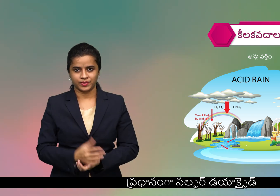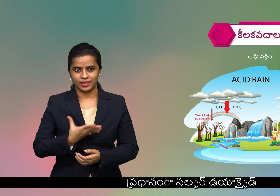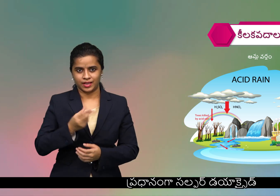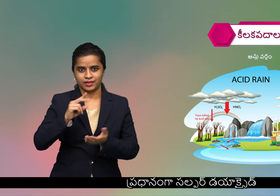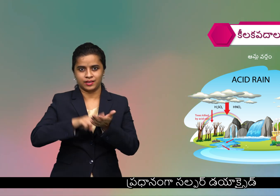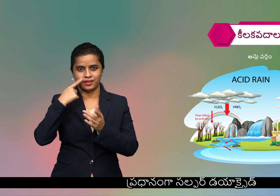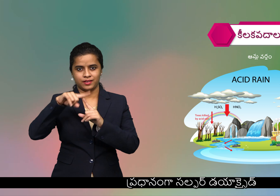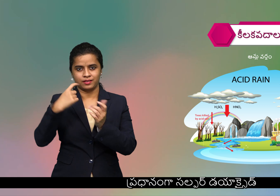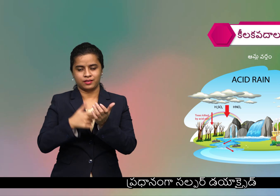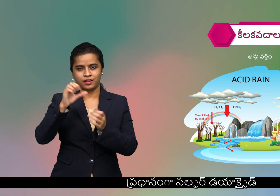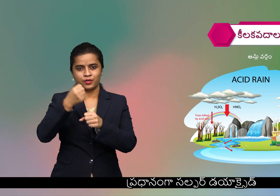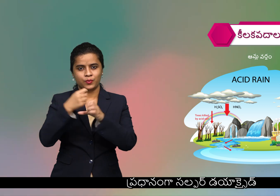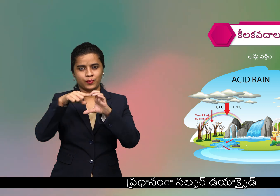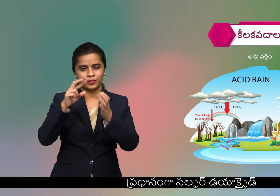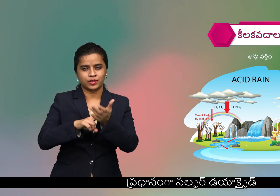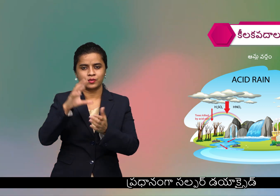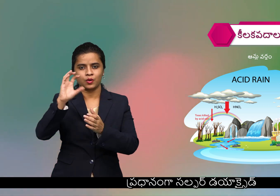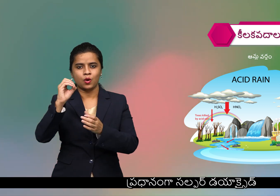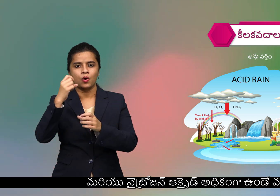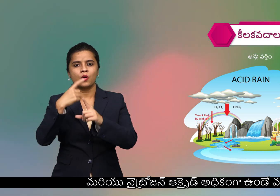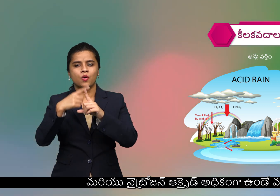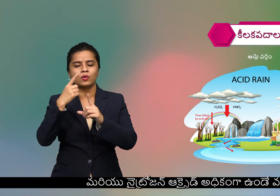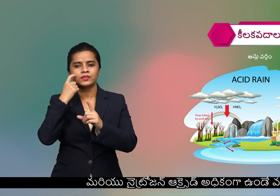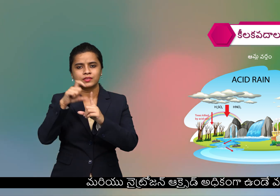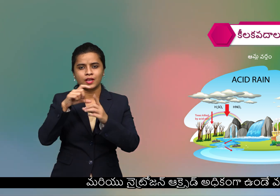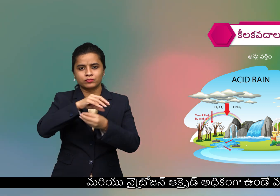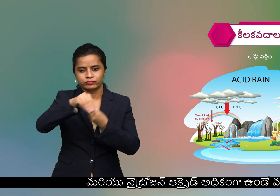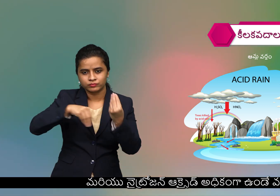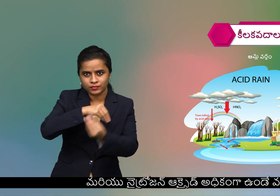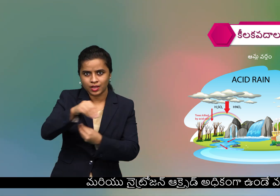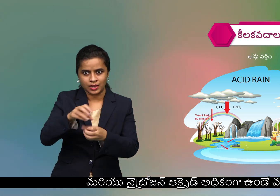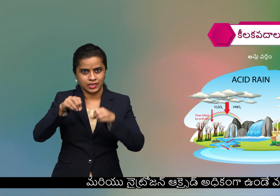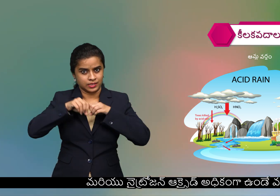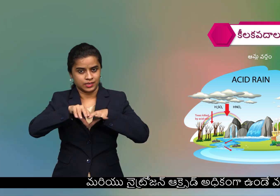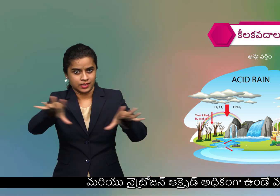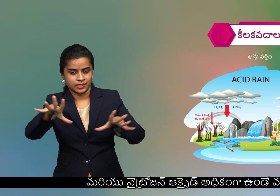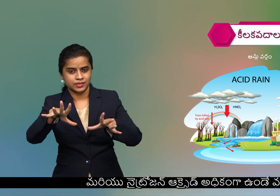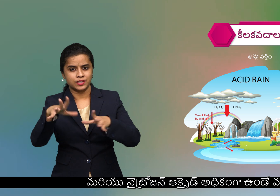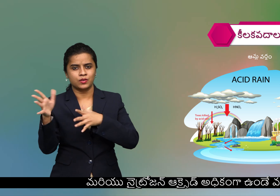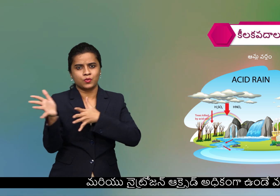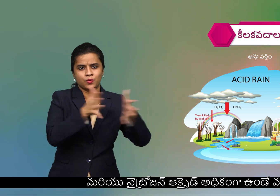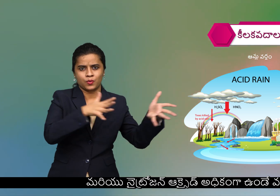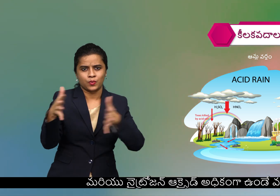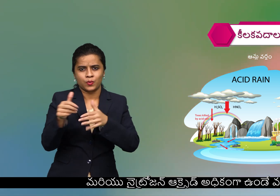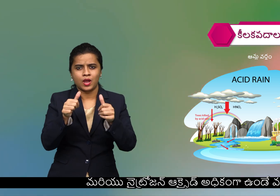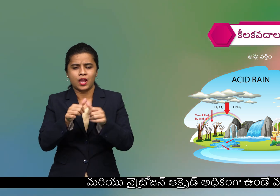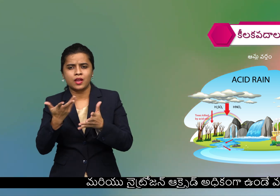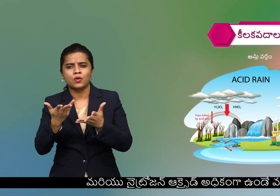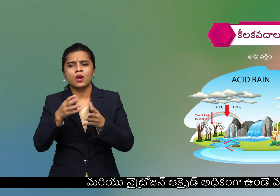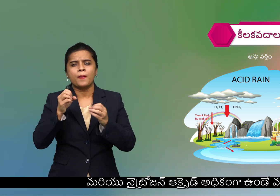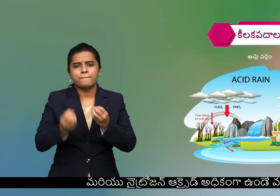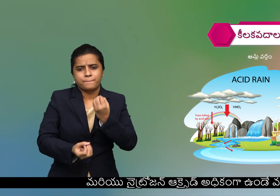ప్రధానంగా సల్ఫర్ డయాక్సైడ్ మరియు నైట్రోజన్ ఆక్సైడ్ అధికంగా ఉండే వర్షం.